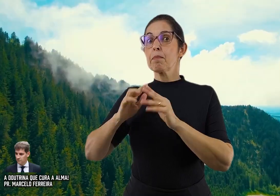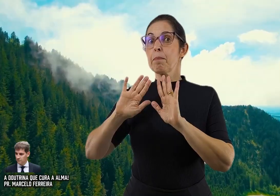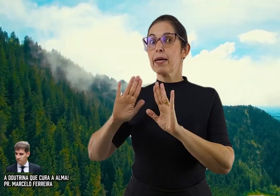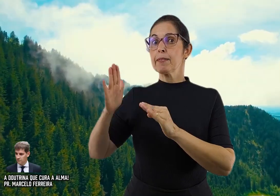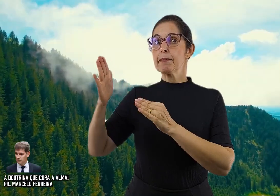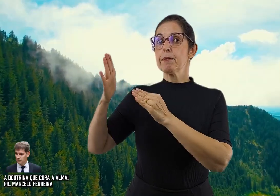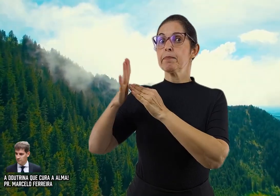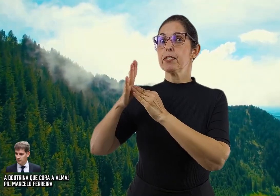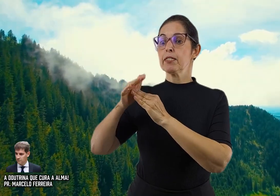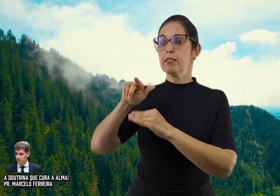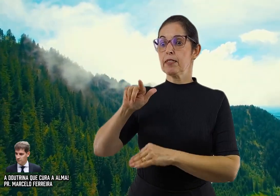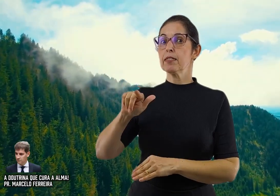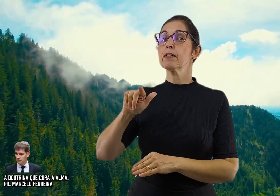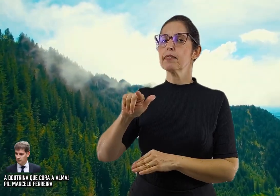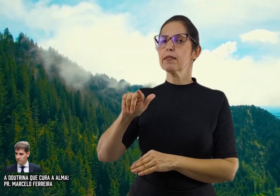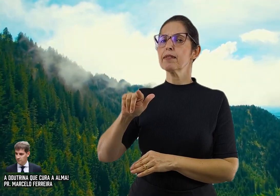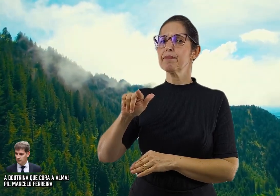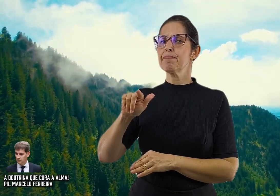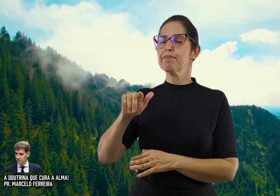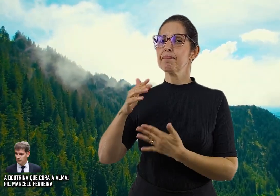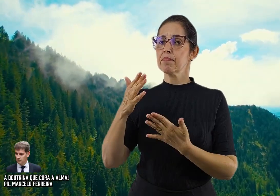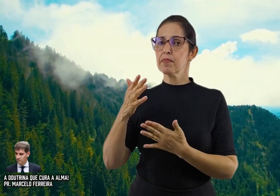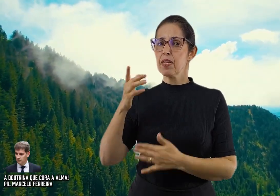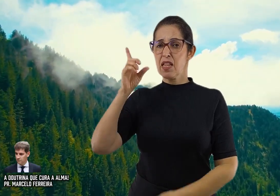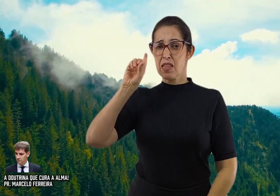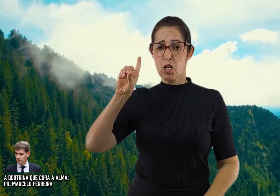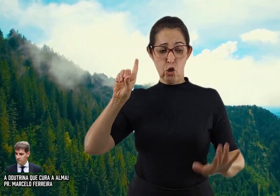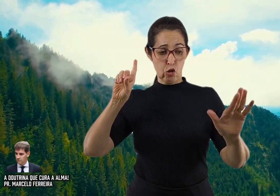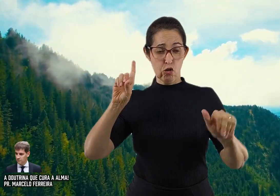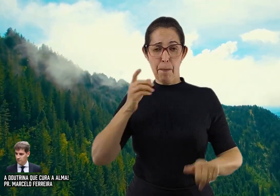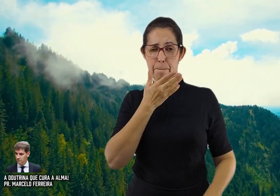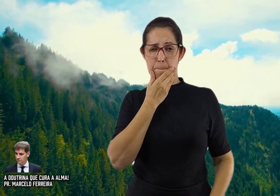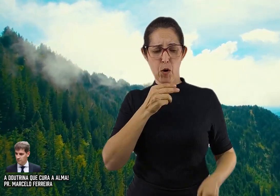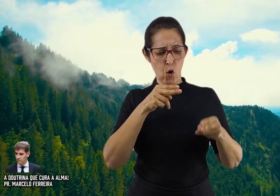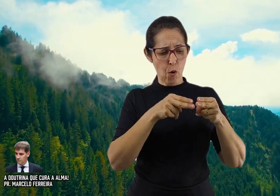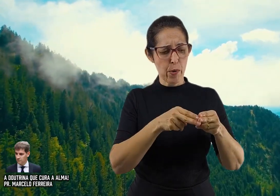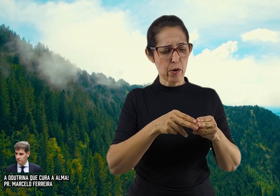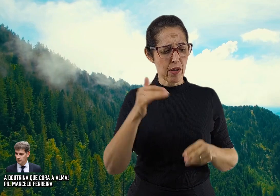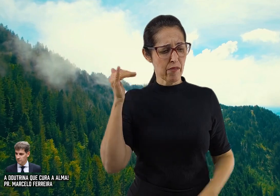o meu espírito não contenderá para sempre com